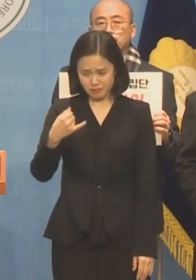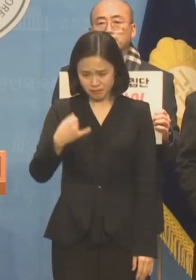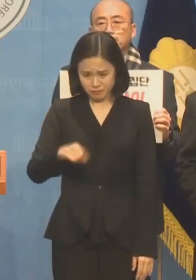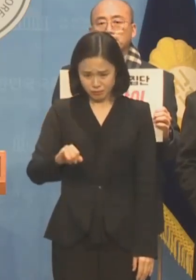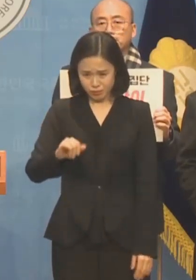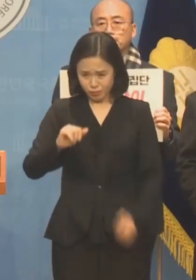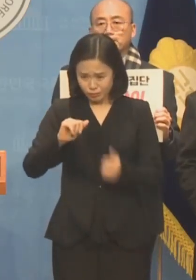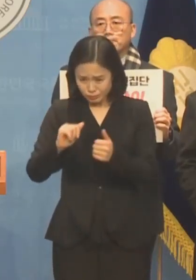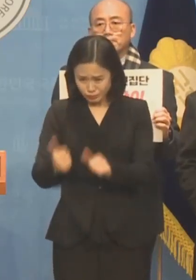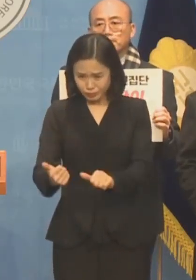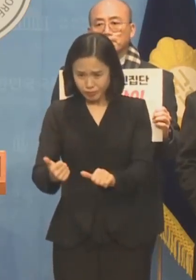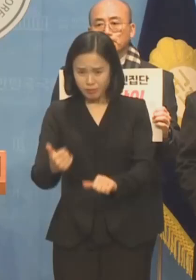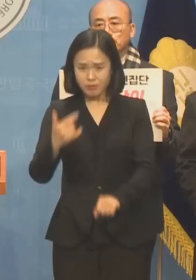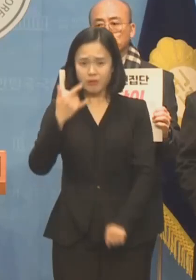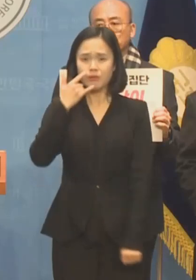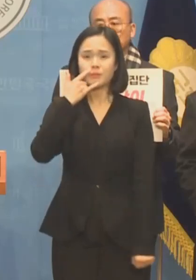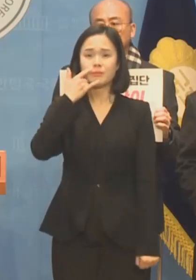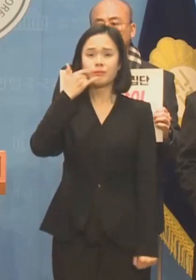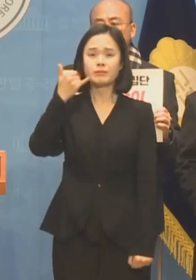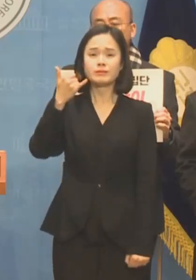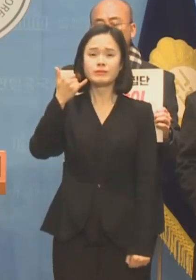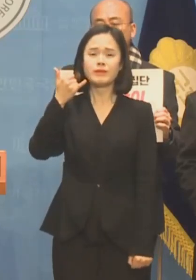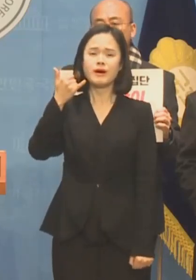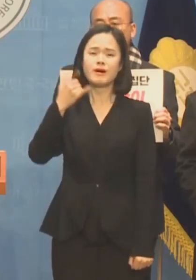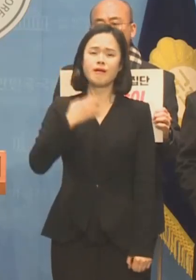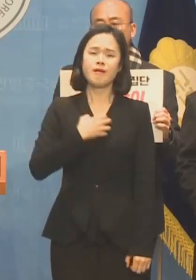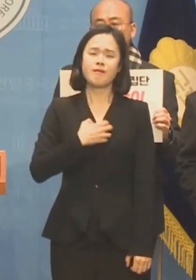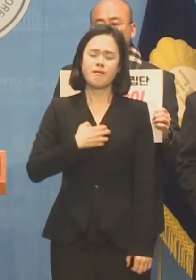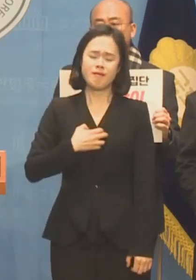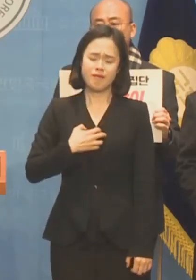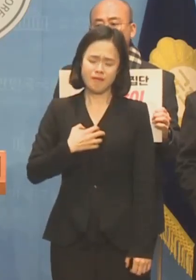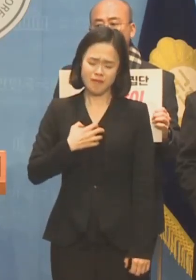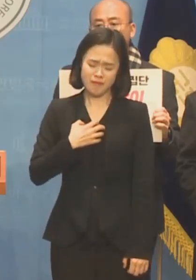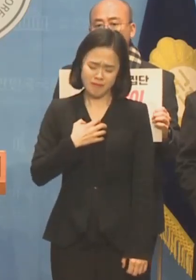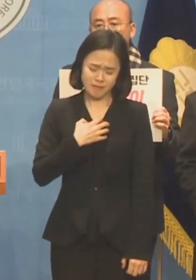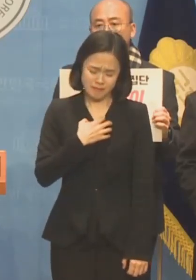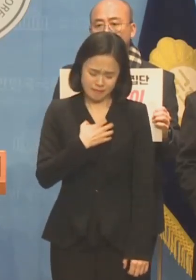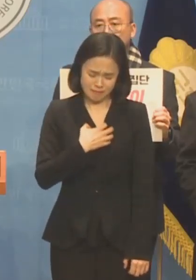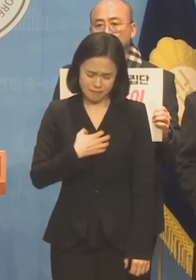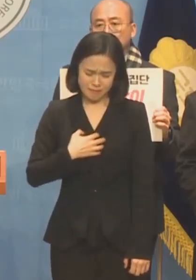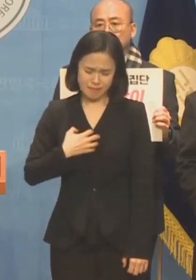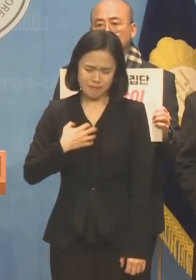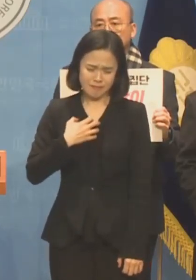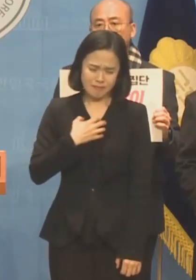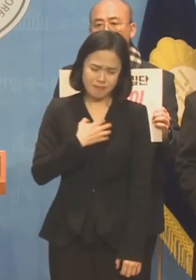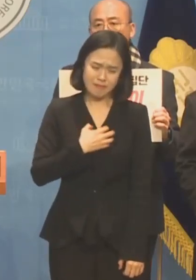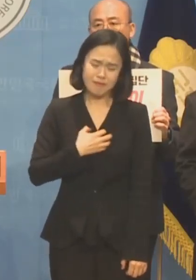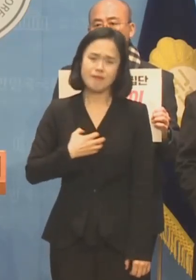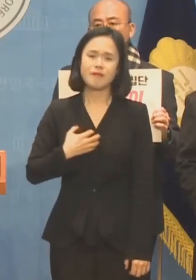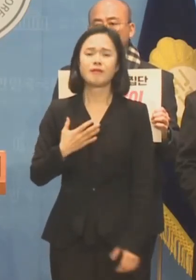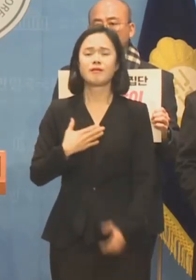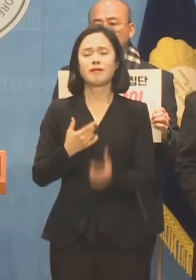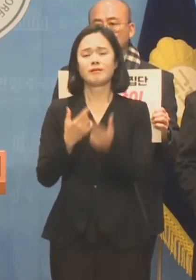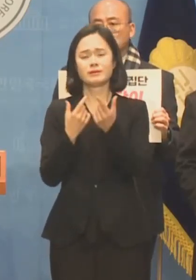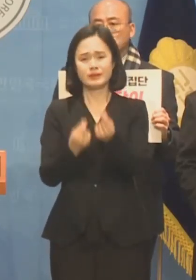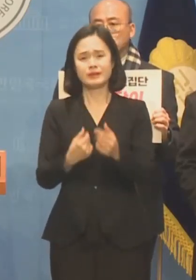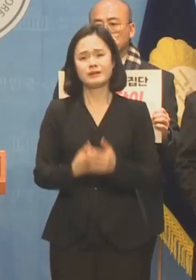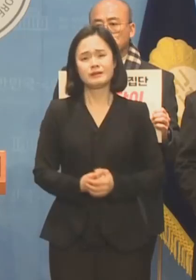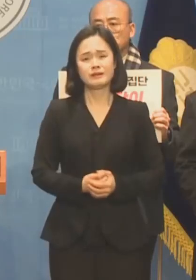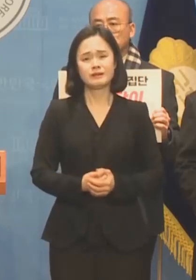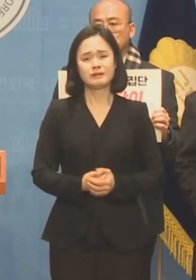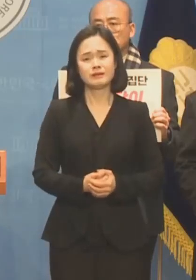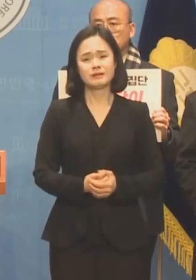부모님들의 가슴은 저하고 똑같이 아마 좋은 세상 하나도